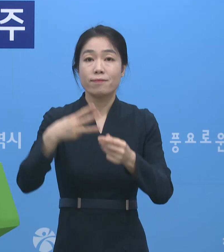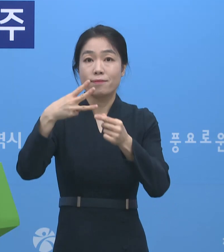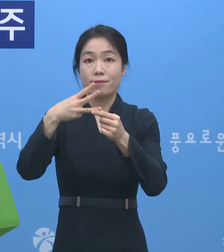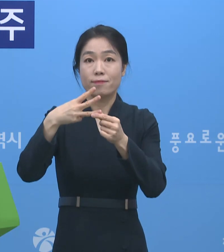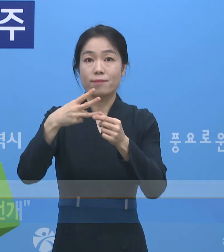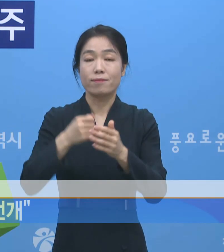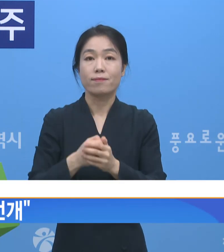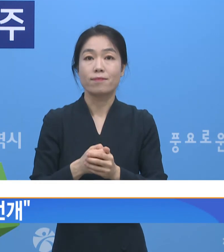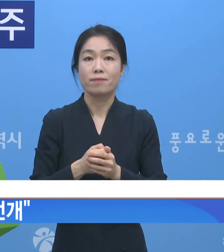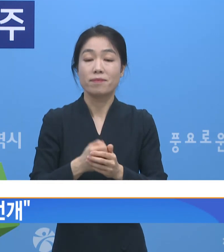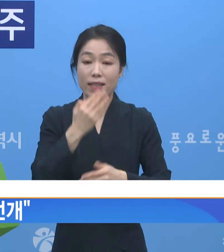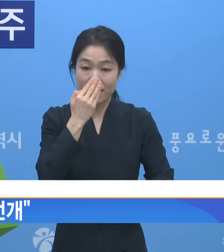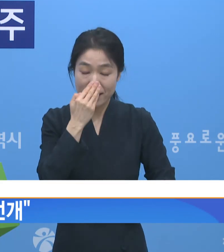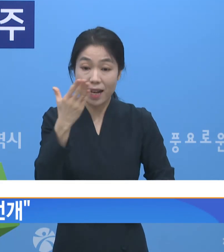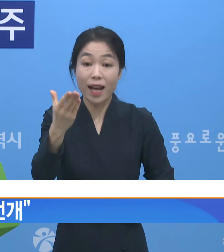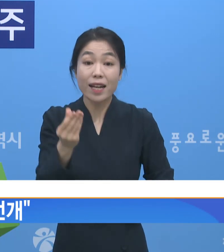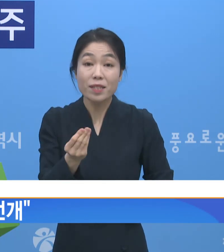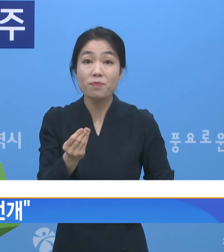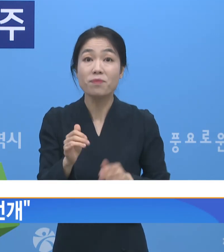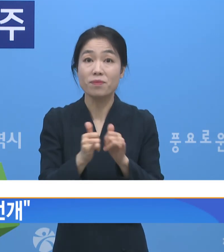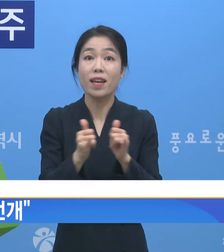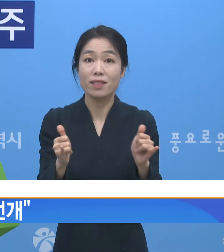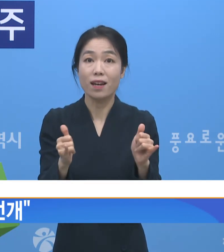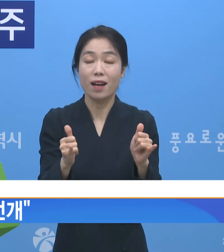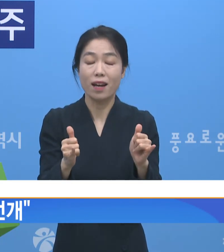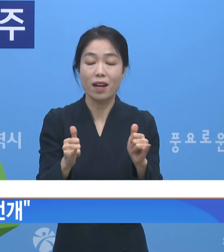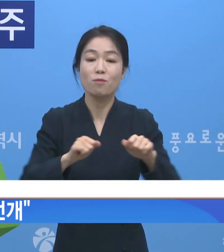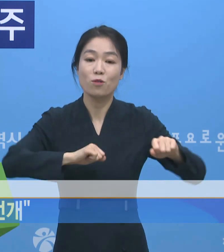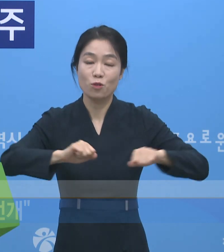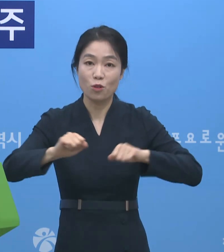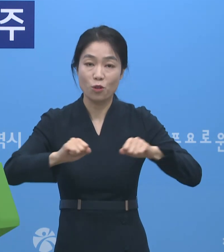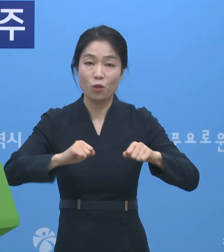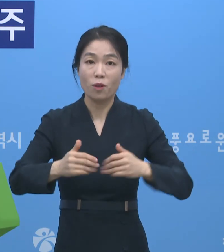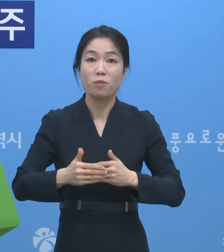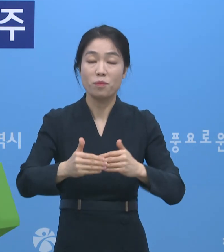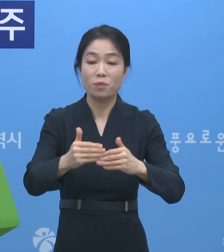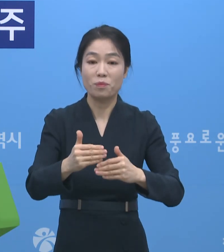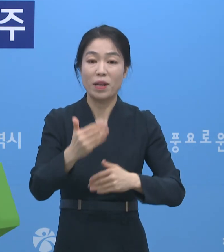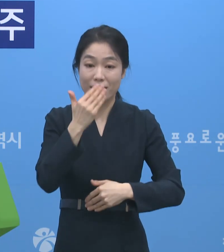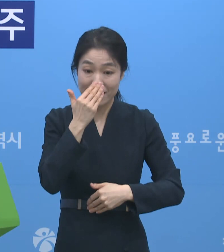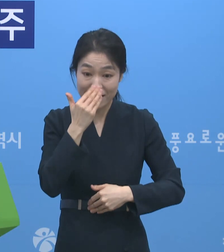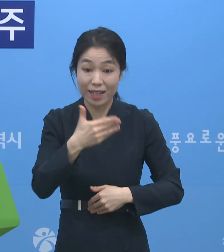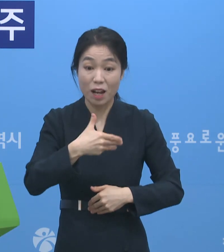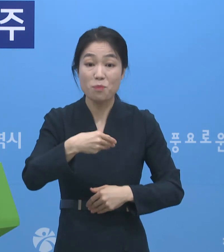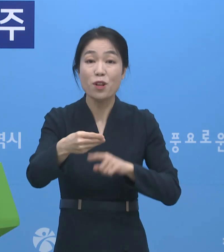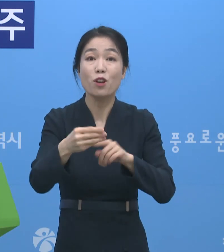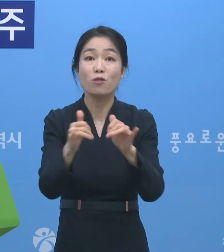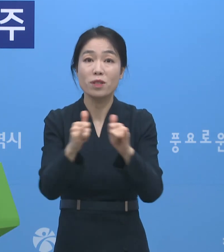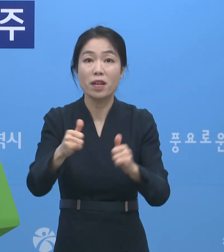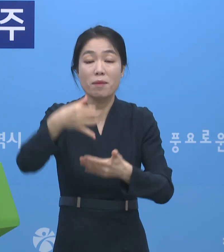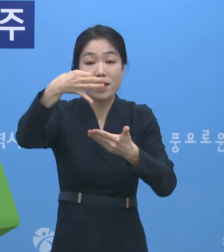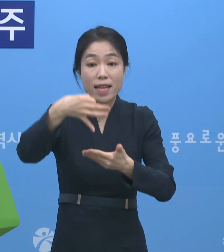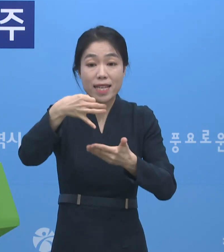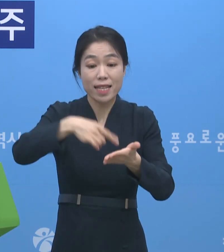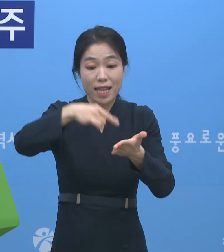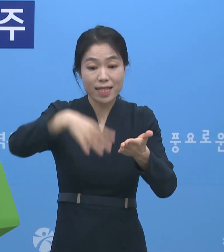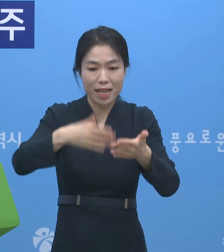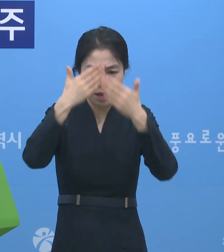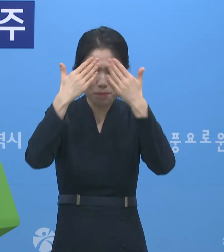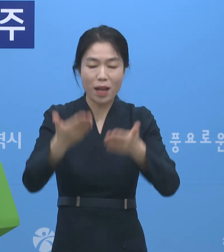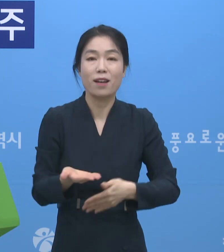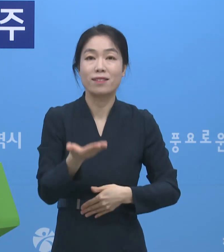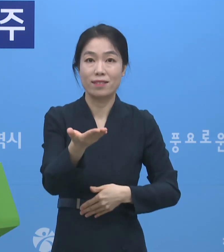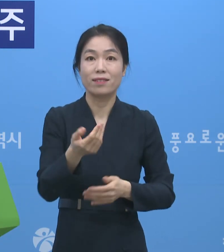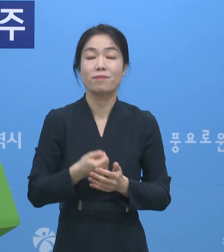셋째, 차관임대인 범시민운동 전개와 함께 차관임대인들에 대해서는 재산세를 면제해